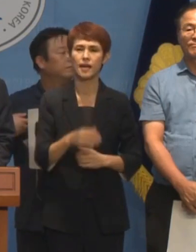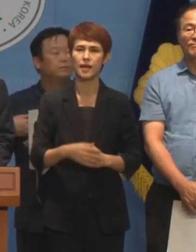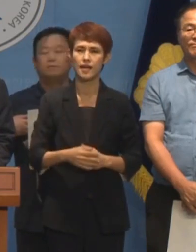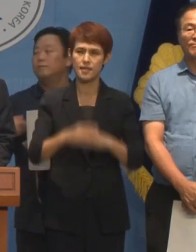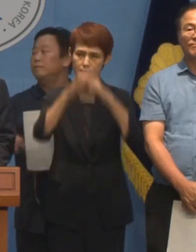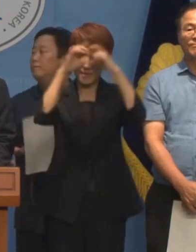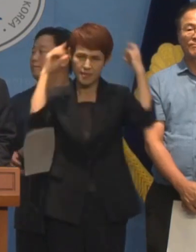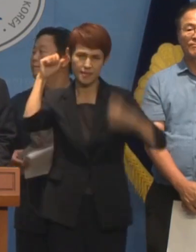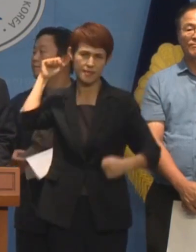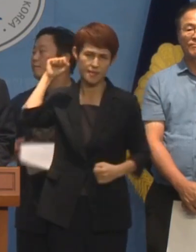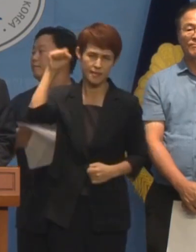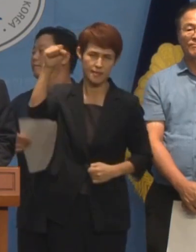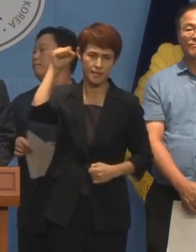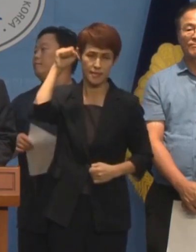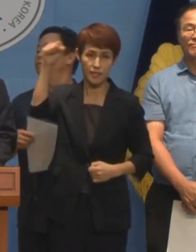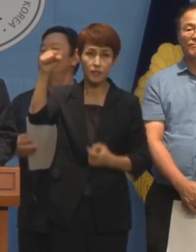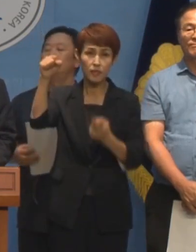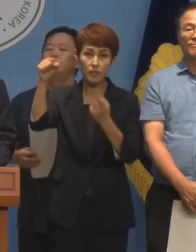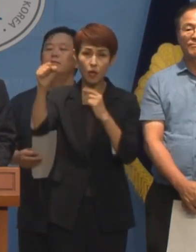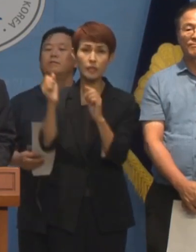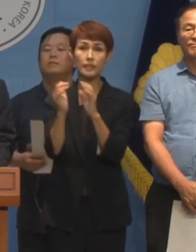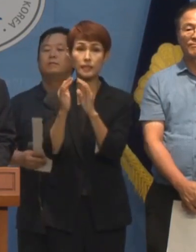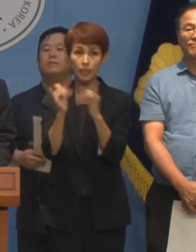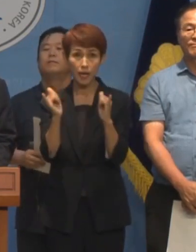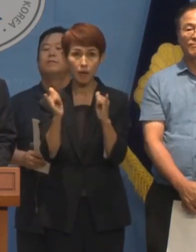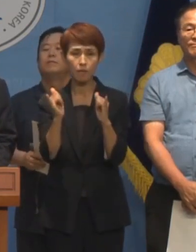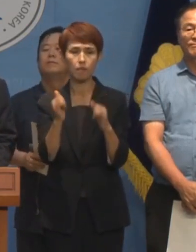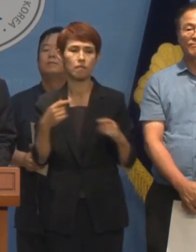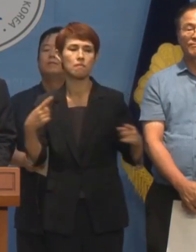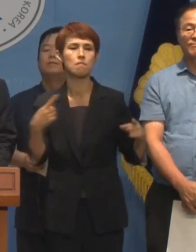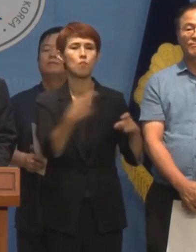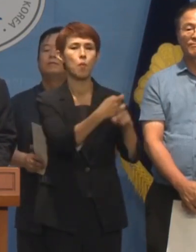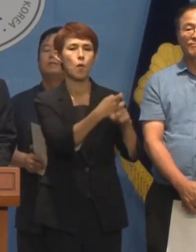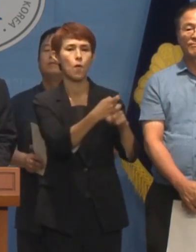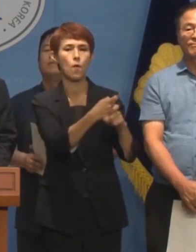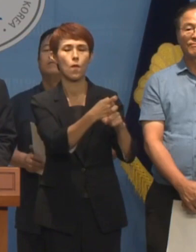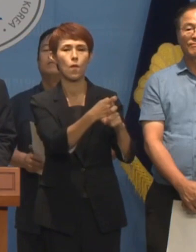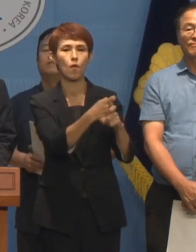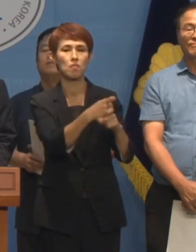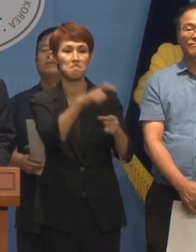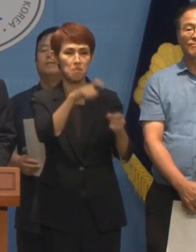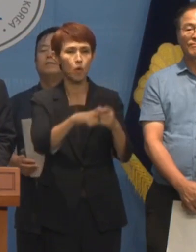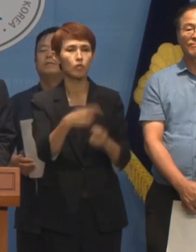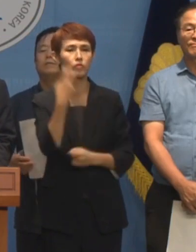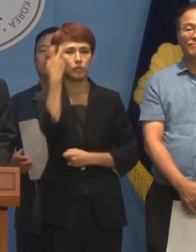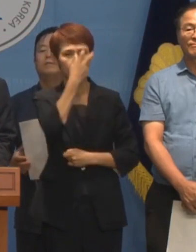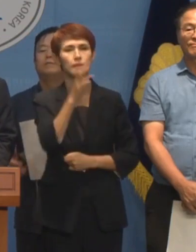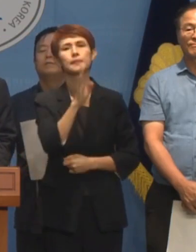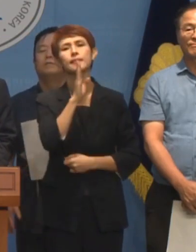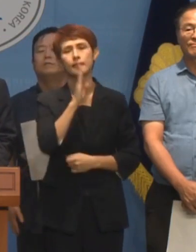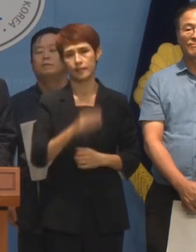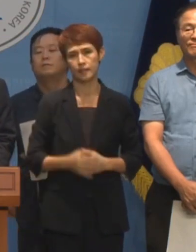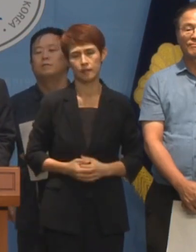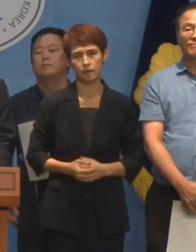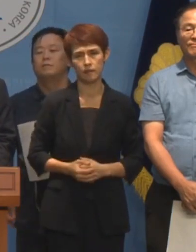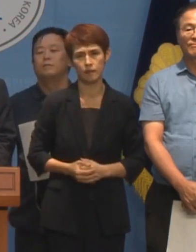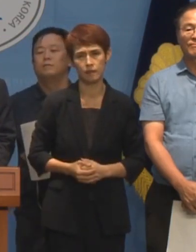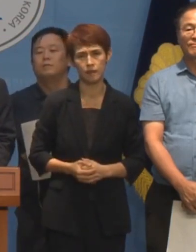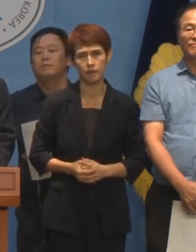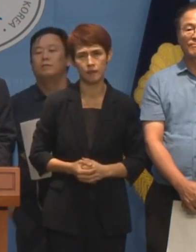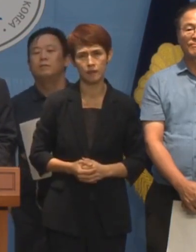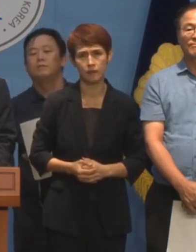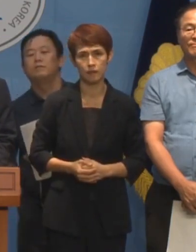적극적으로 투쟁해온 분들에 대해서 보복성 수사이고 과잉 수사라고밖에 볼 수 없습니다. 저는 이 부분에